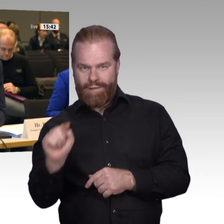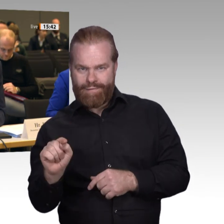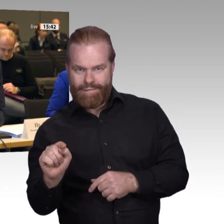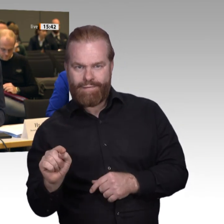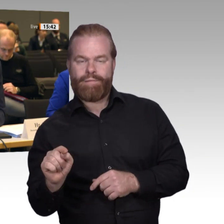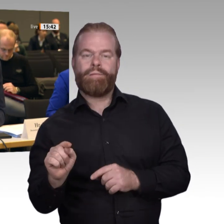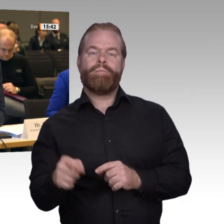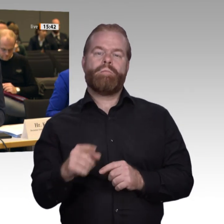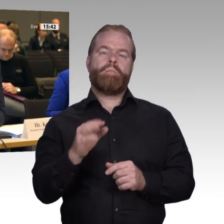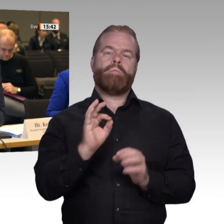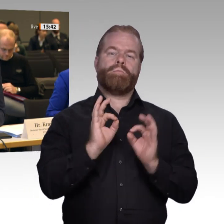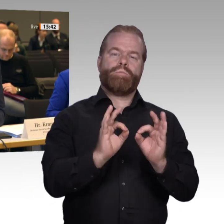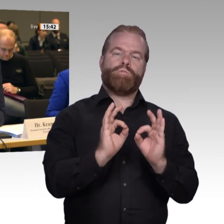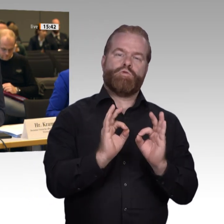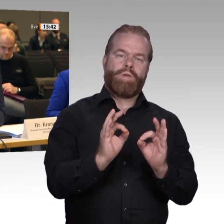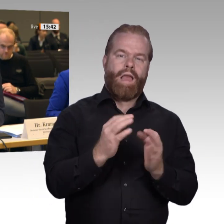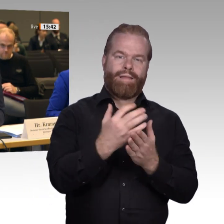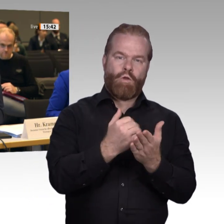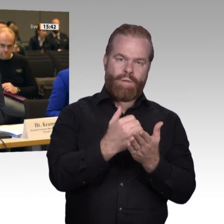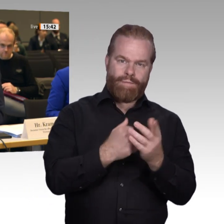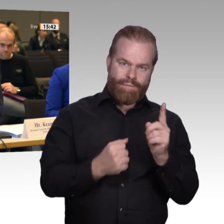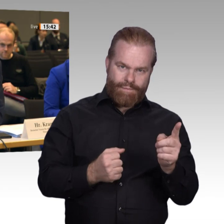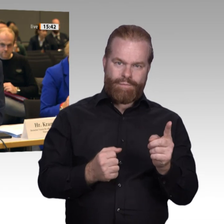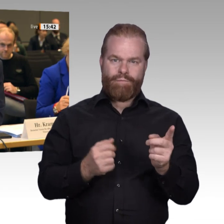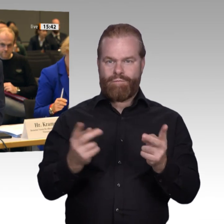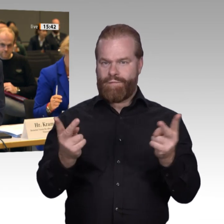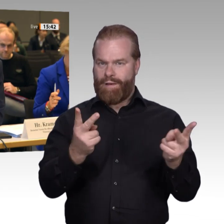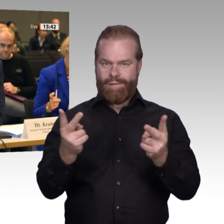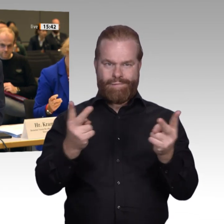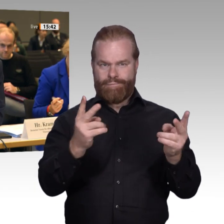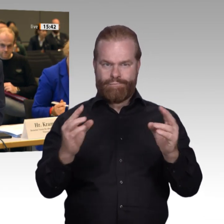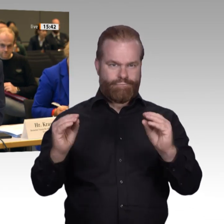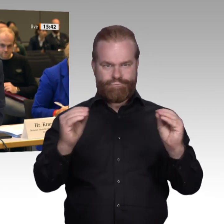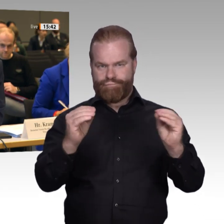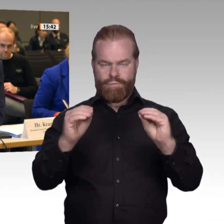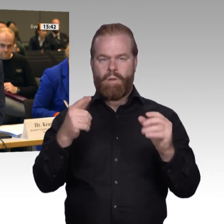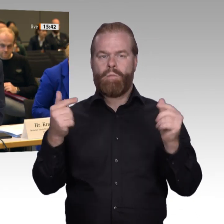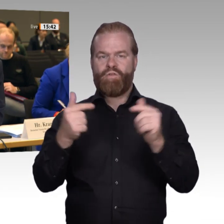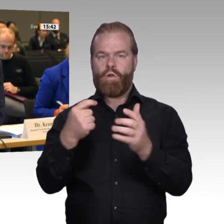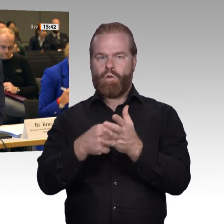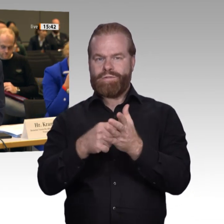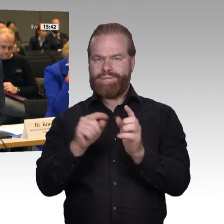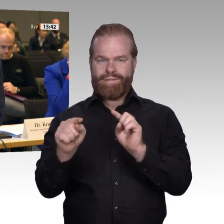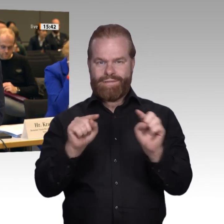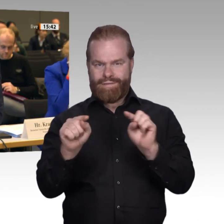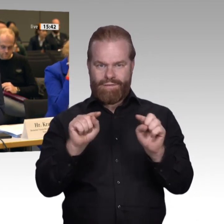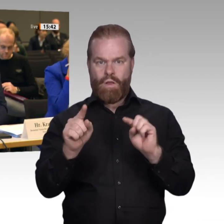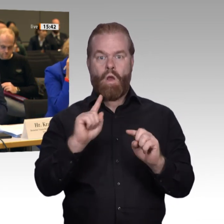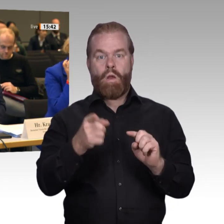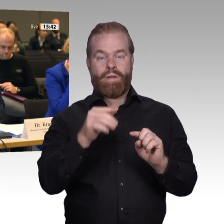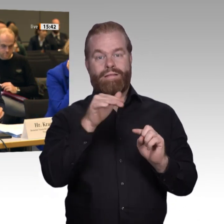überhaupt unterhaltspflichtige, leistungsfähige Kinder vorhanden sind. Und um das